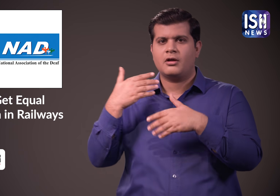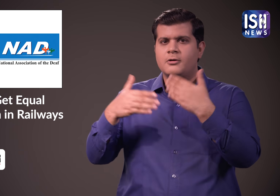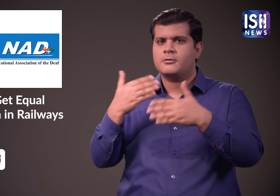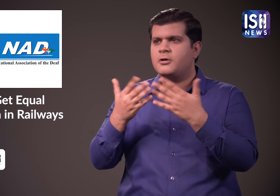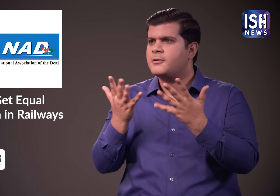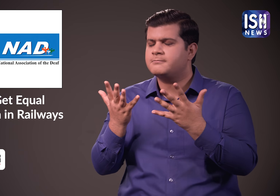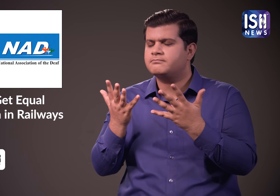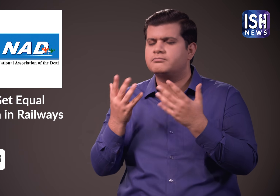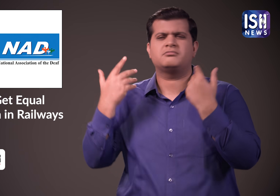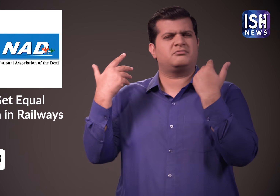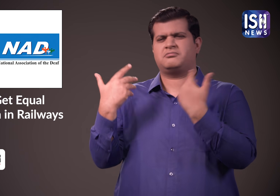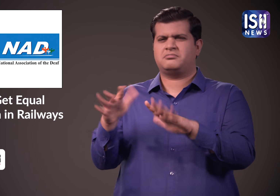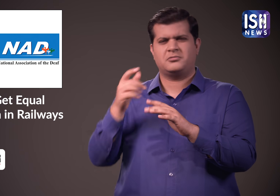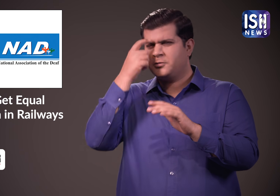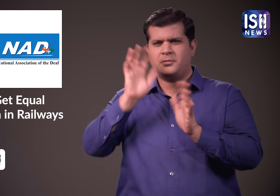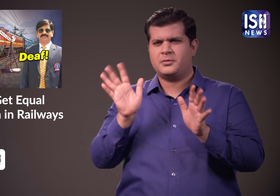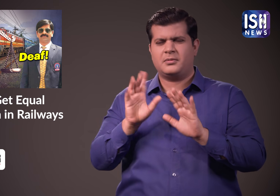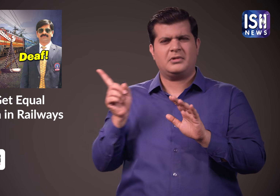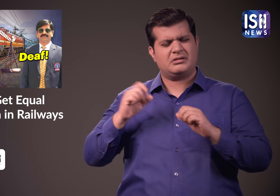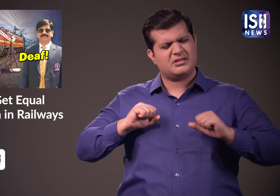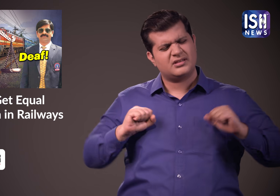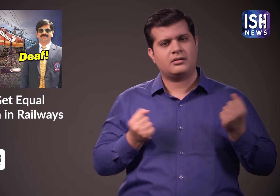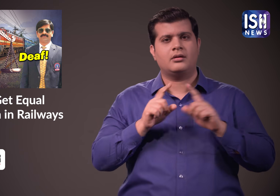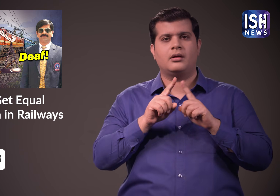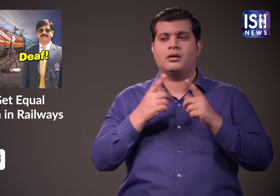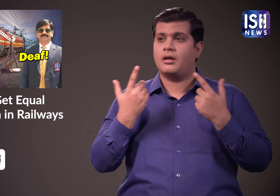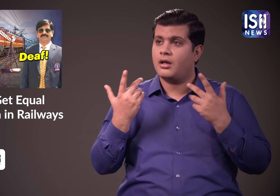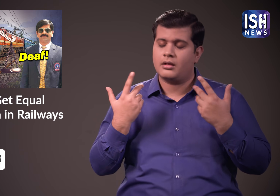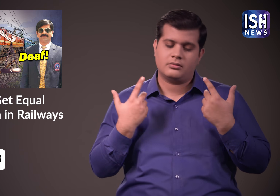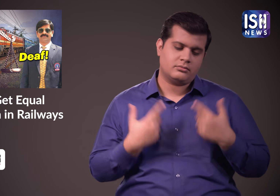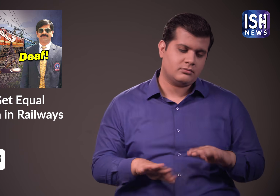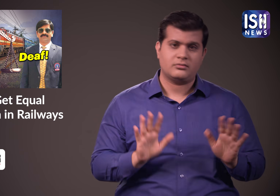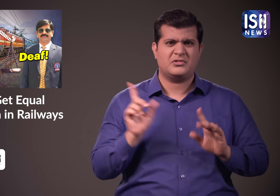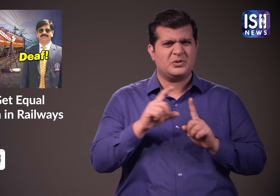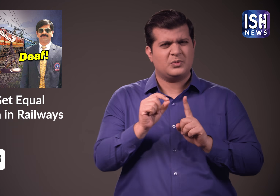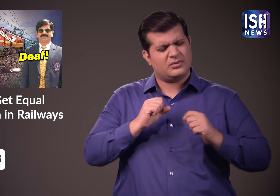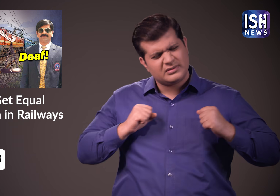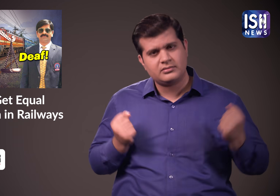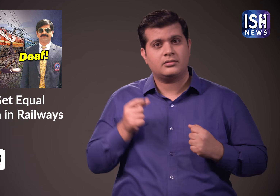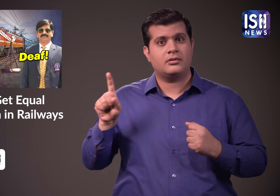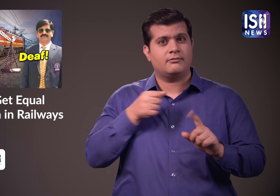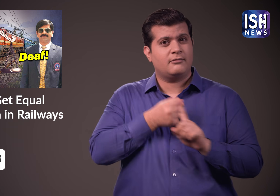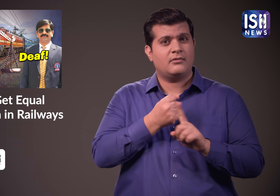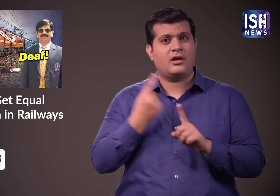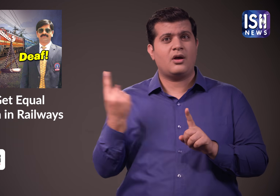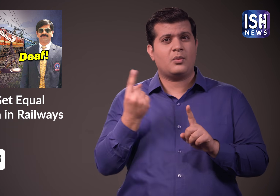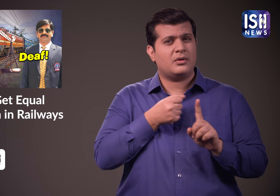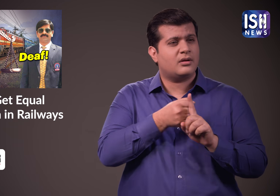हाला कि जब दोनों association ने प्रत्रिक्या नहीं दी तो उन्होंने खुद ही भेदभाव से लड़ने के बारे में सोचा